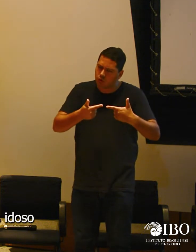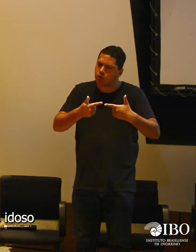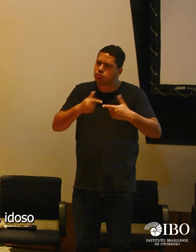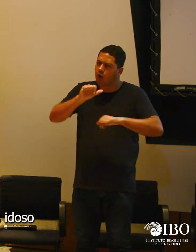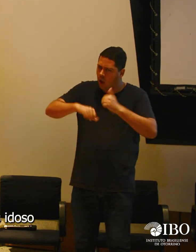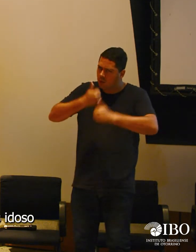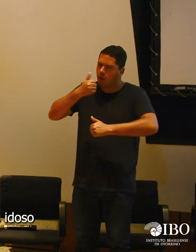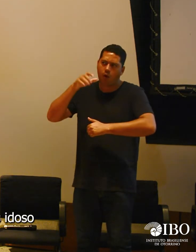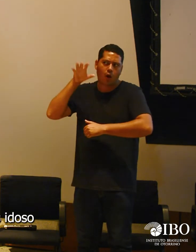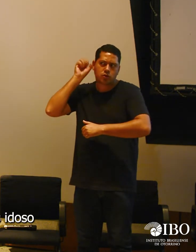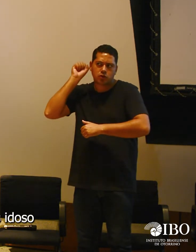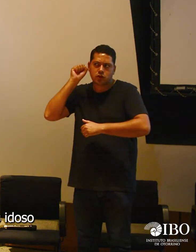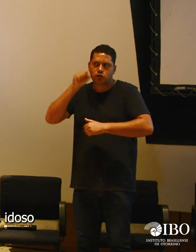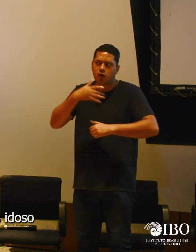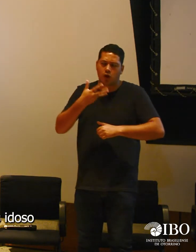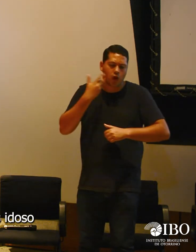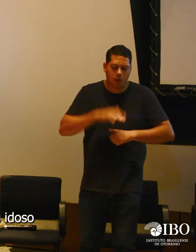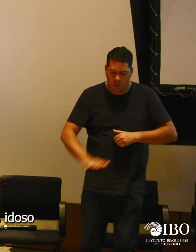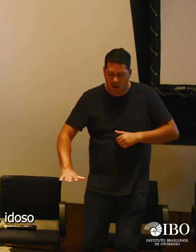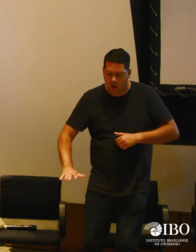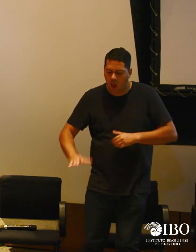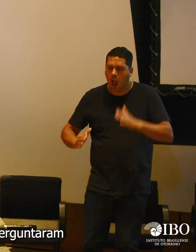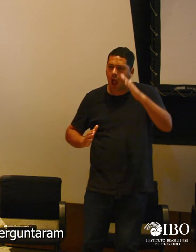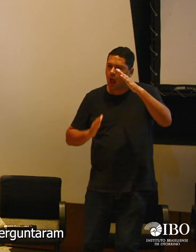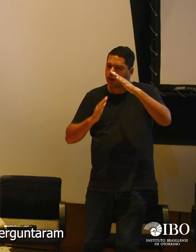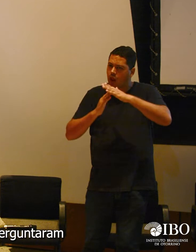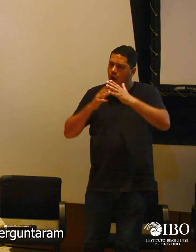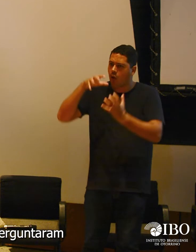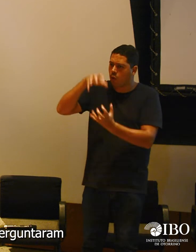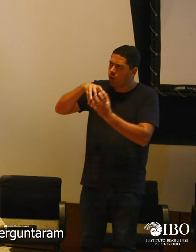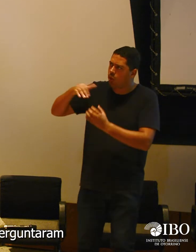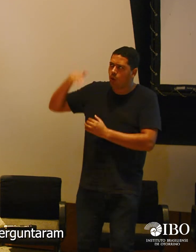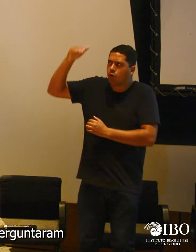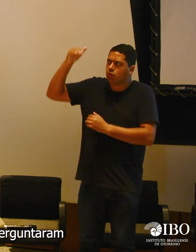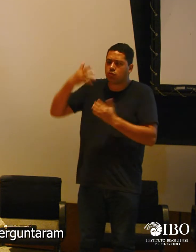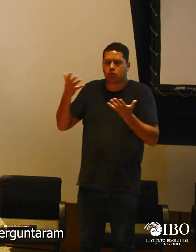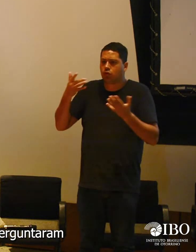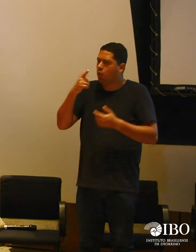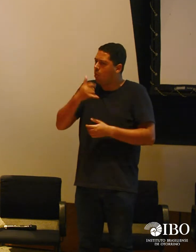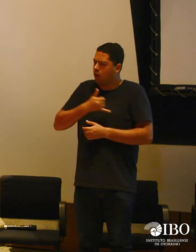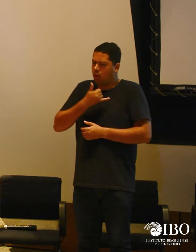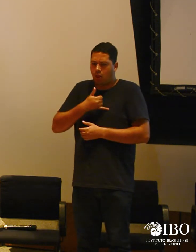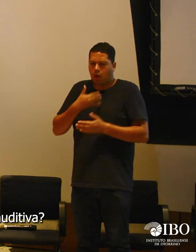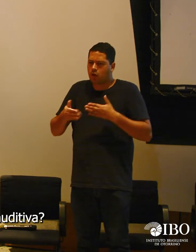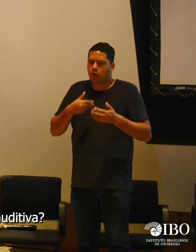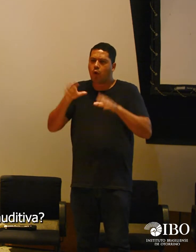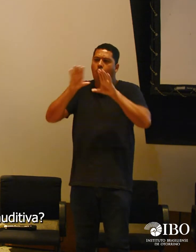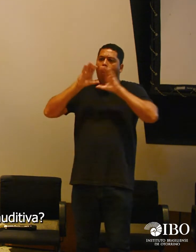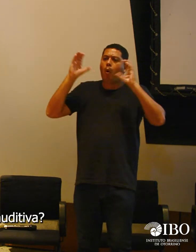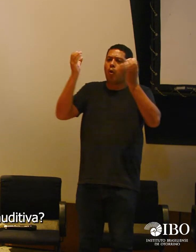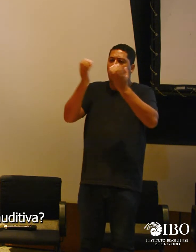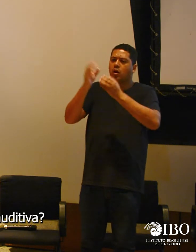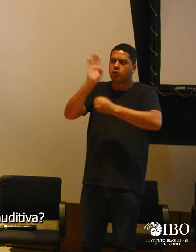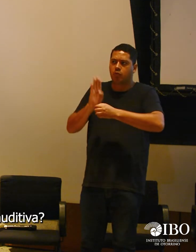o mais novo ao mais idoso, não tem idade. No Congresso Brasileiro, semana passada, me perguntaram, tem